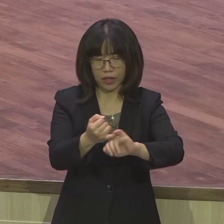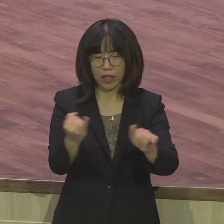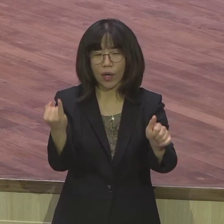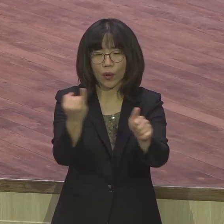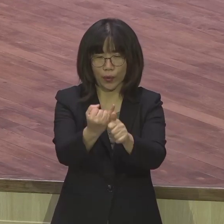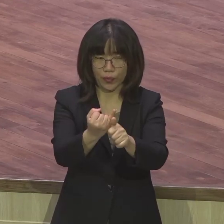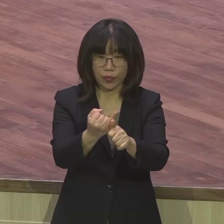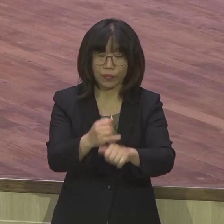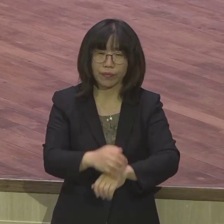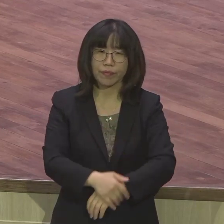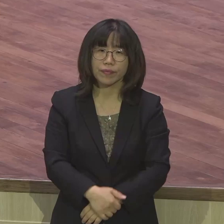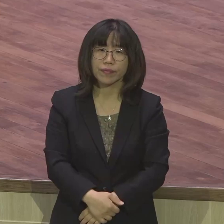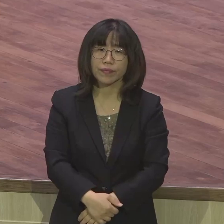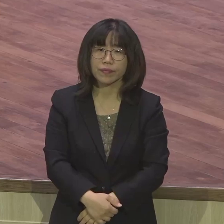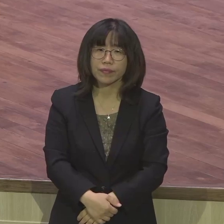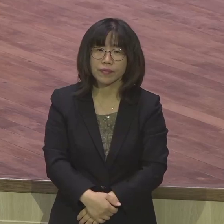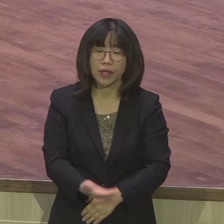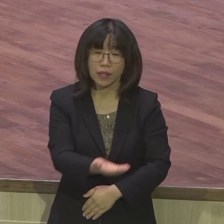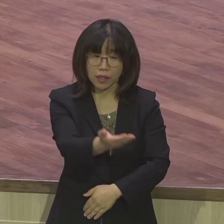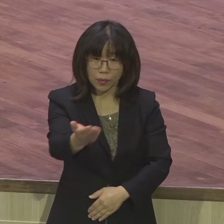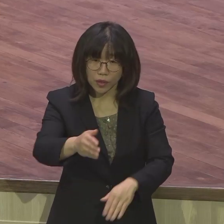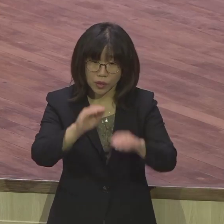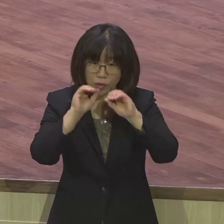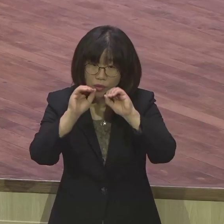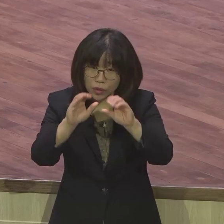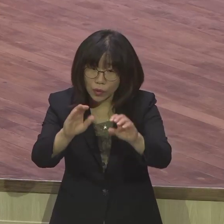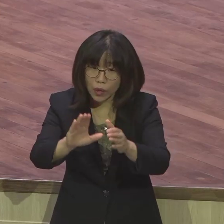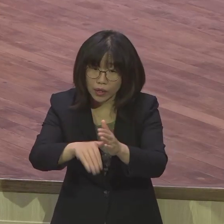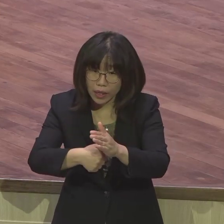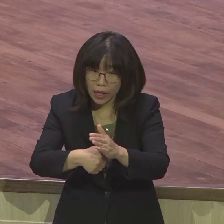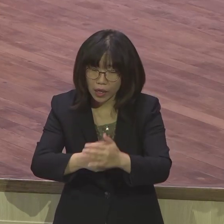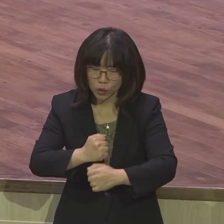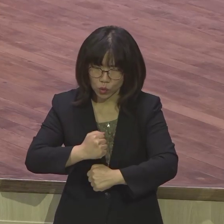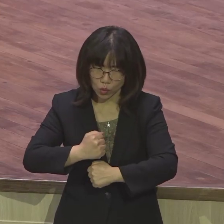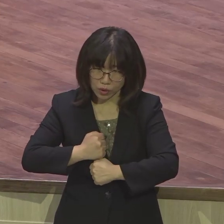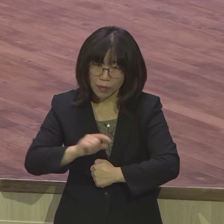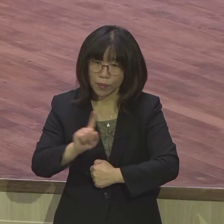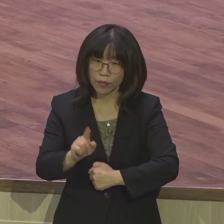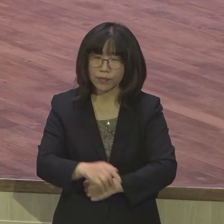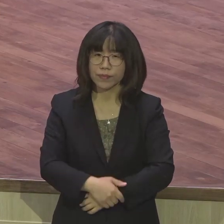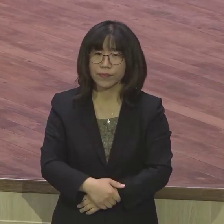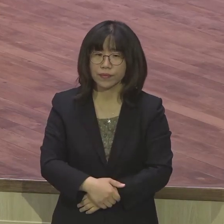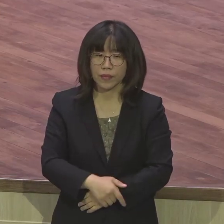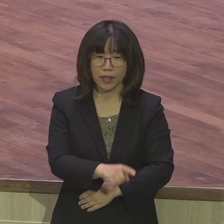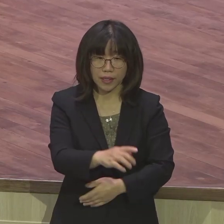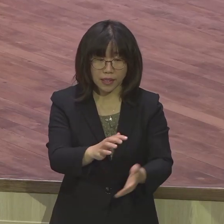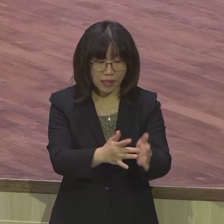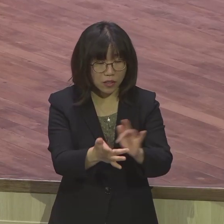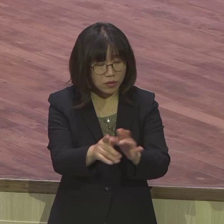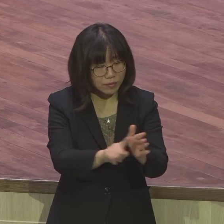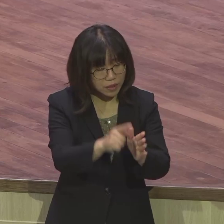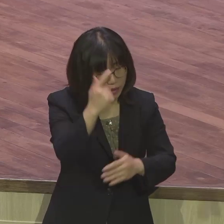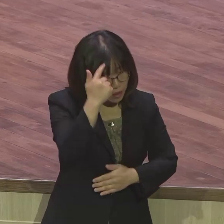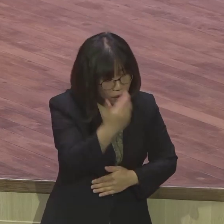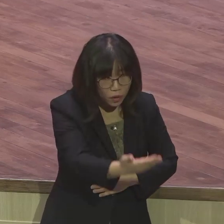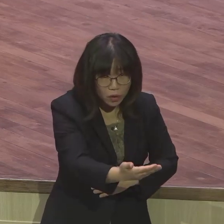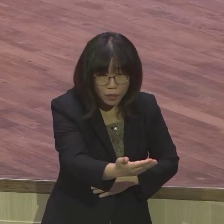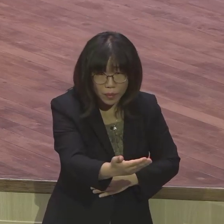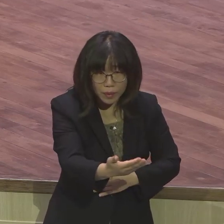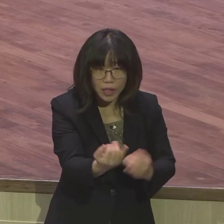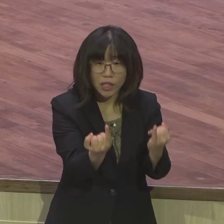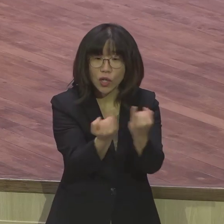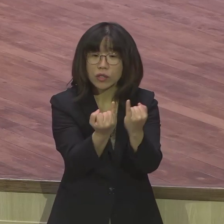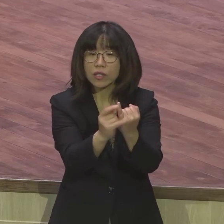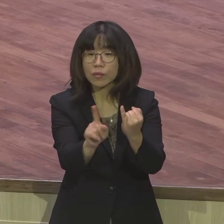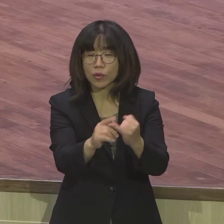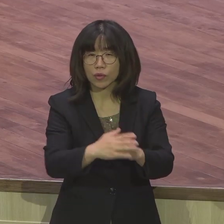그래서 제일 어처구니없는 게 뭐냐면 전도하다가 전도해 보면 예수 믿으십니까? 그러면 여자분들 특히